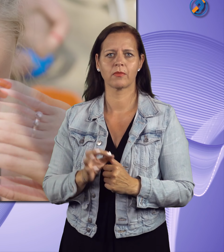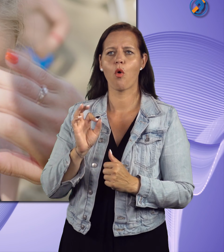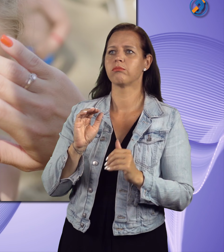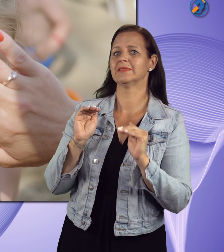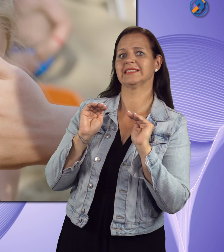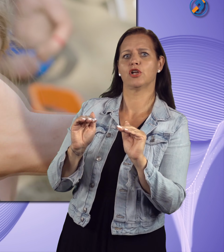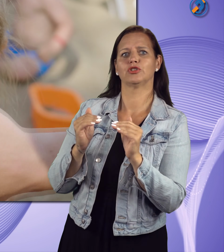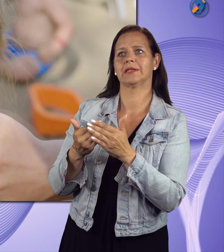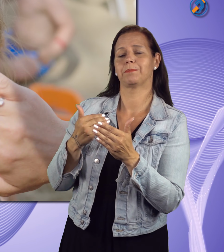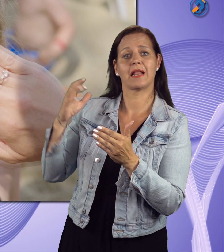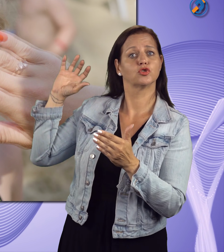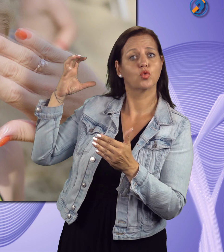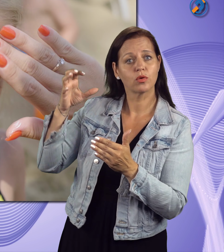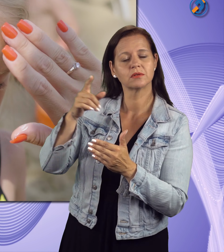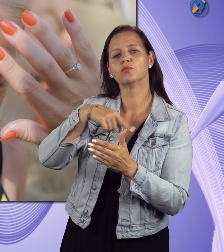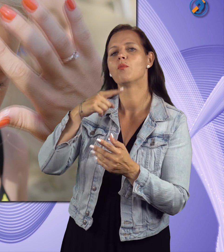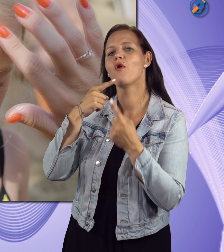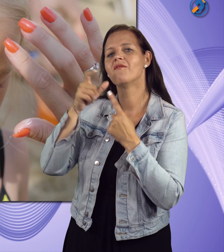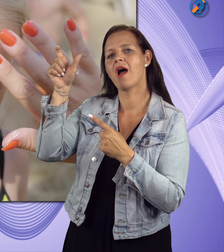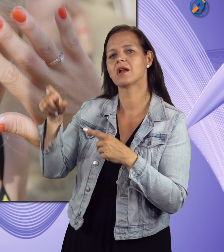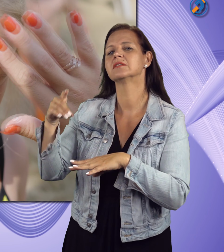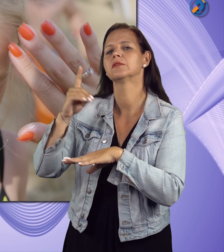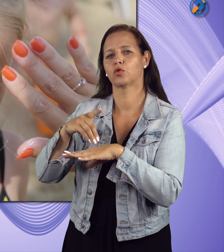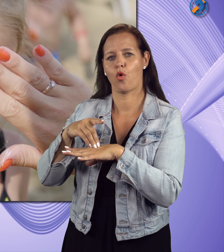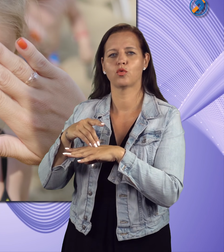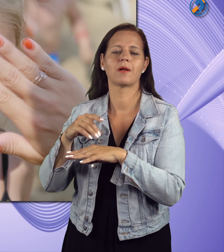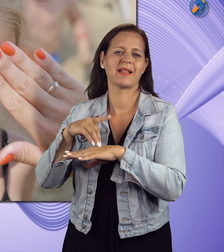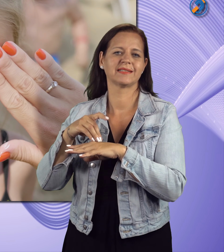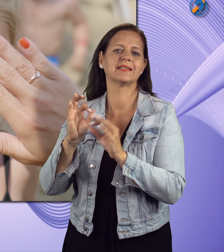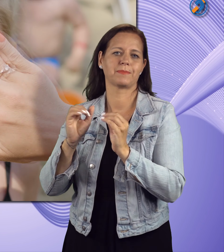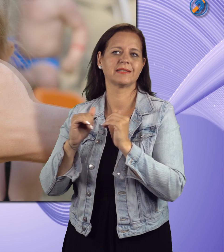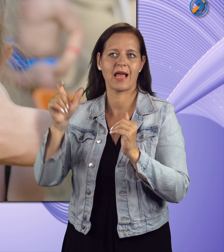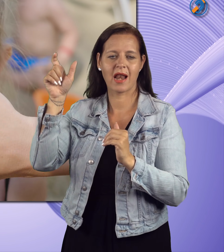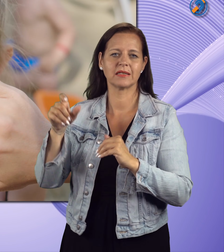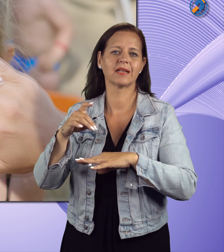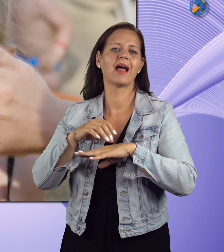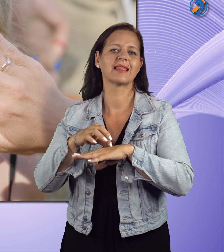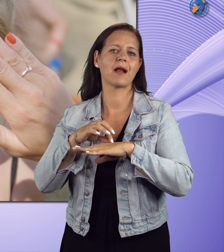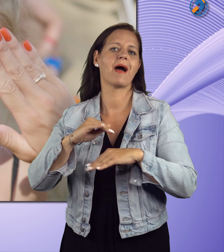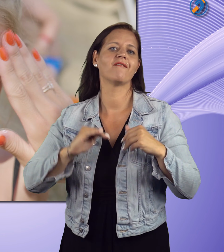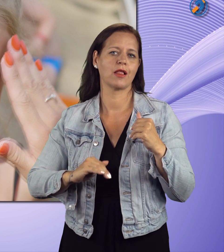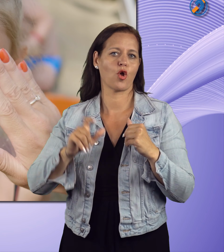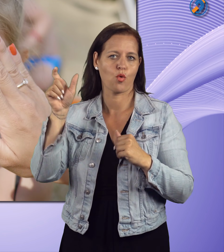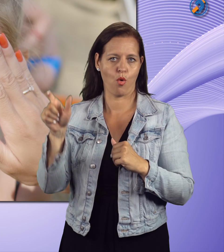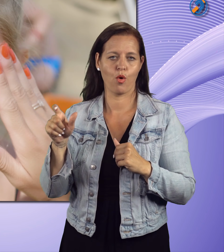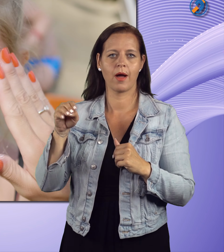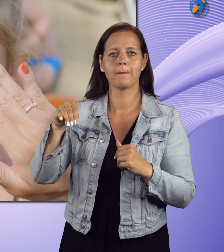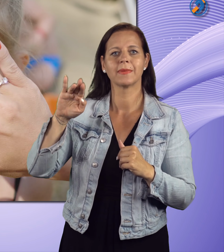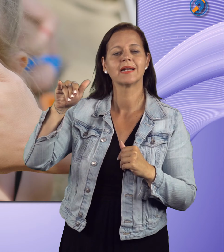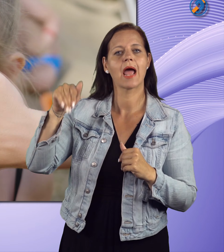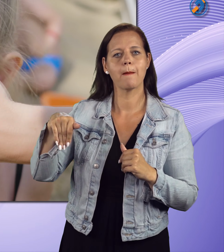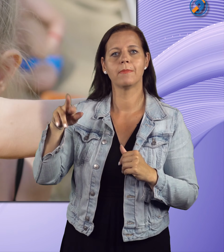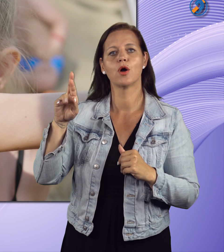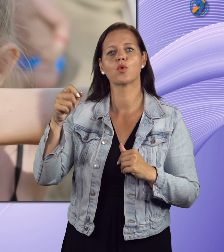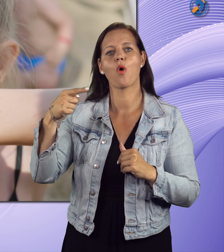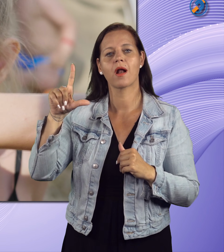O zaščiti pred soncem smo se pogovarjali z doktorico medicine, specialistko